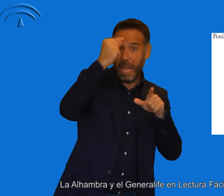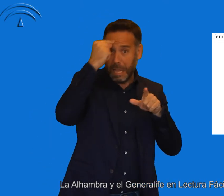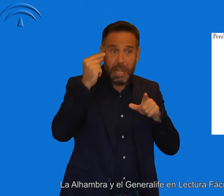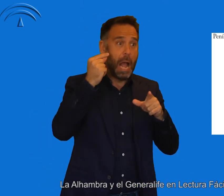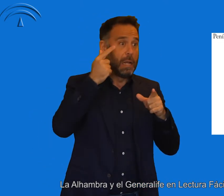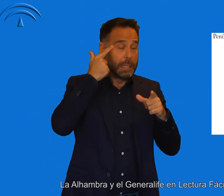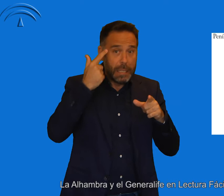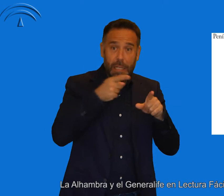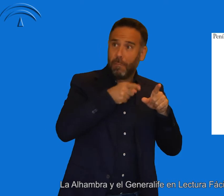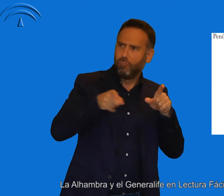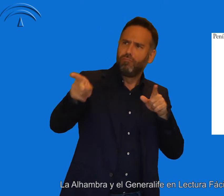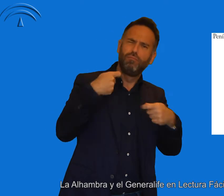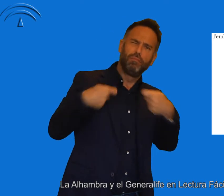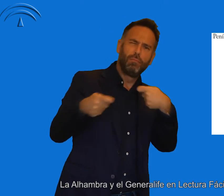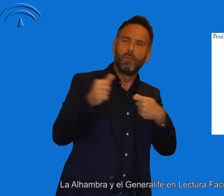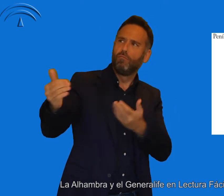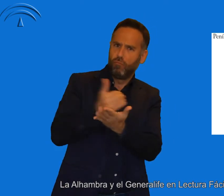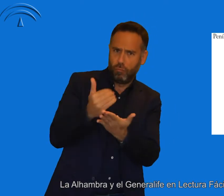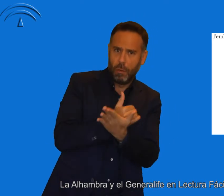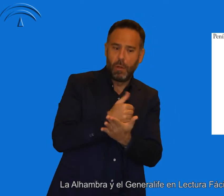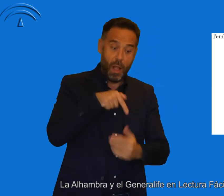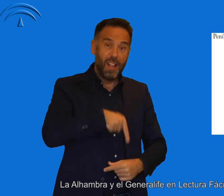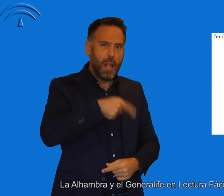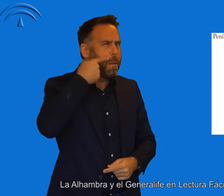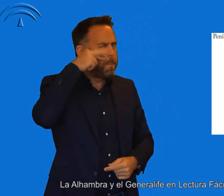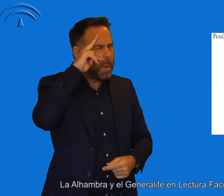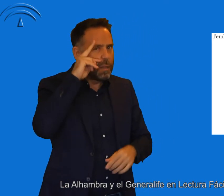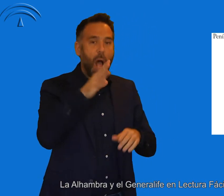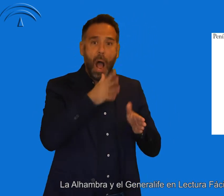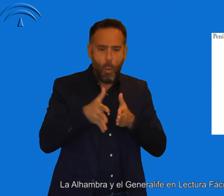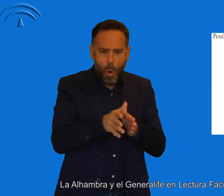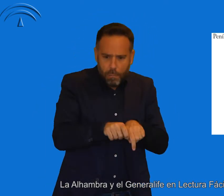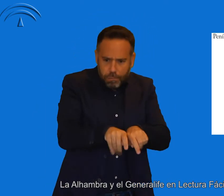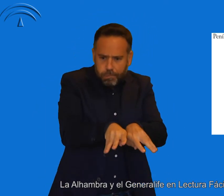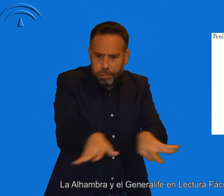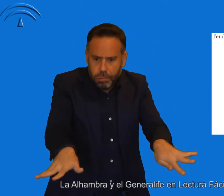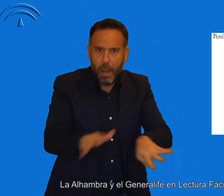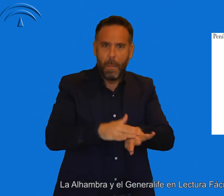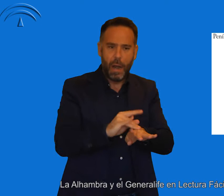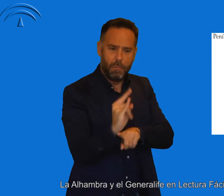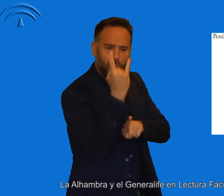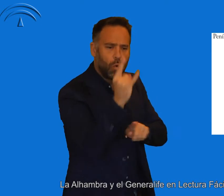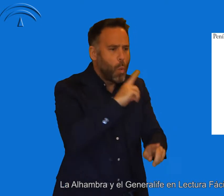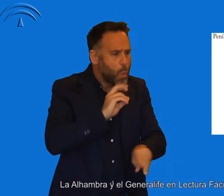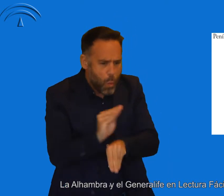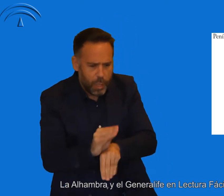tierras lejanas. Eran expertos en el uso del agua para regar la tierra. Cultivaban